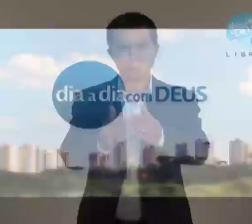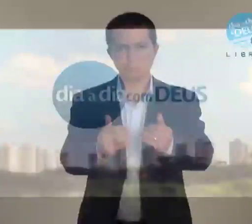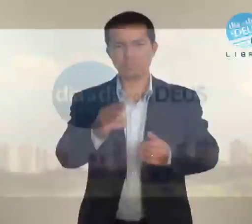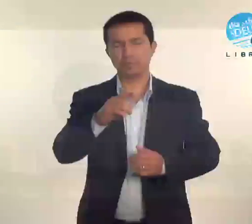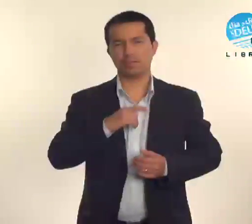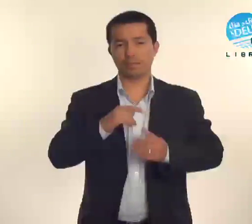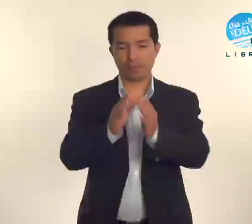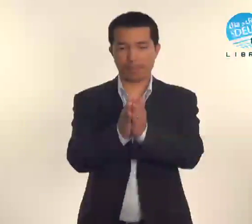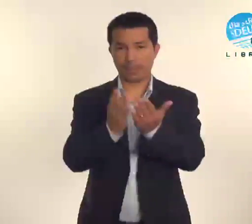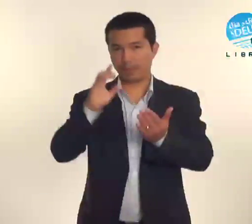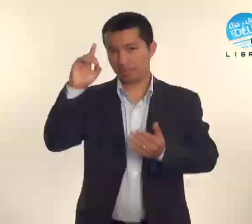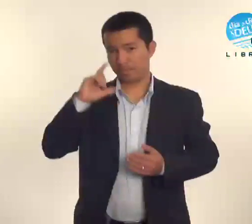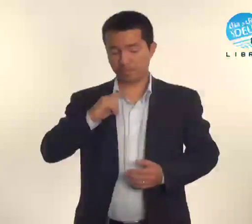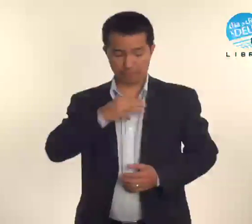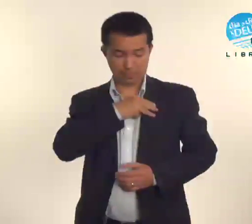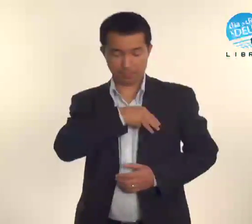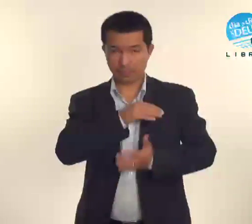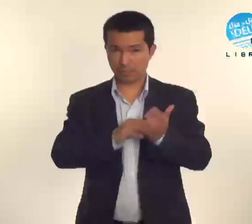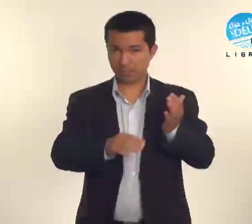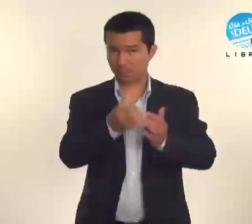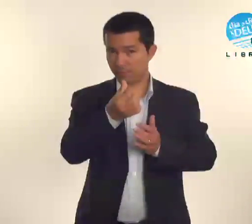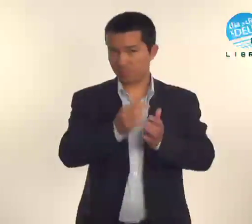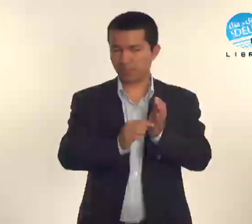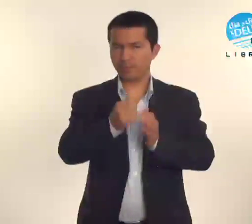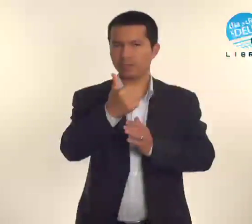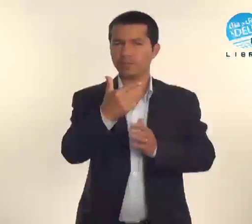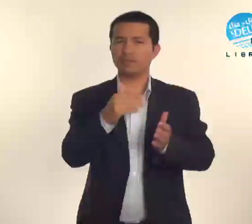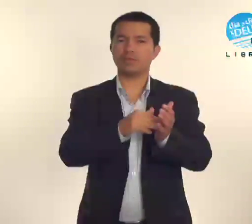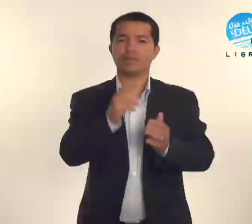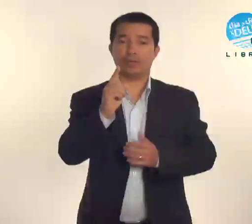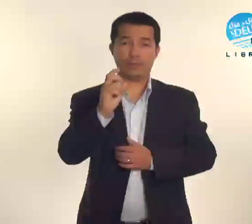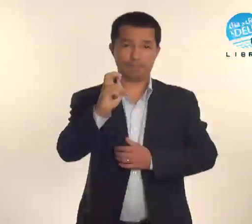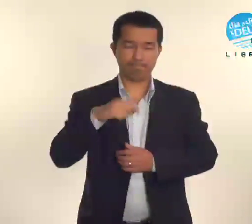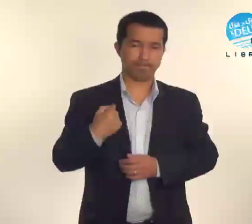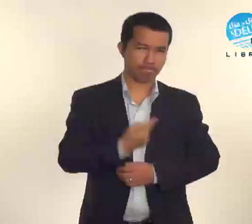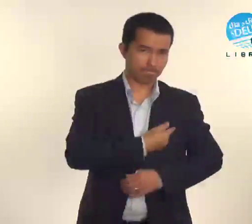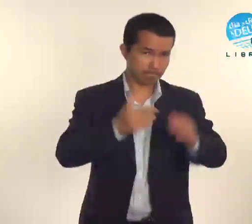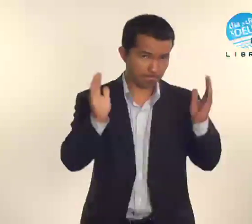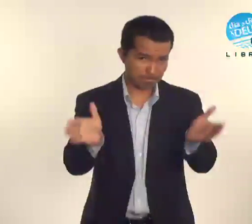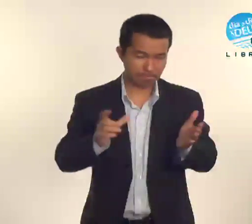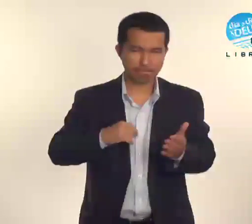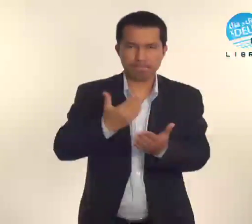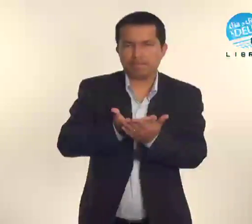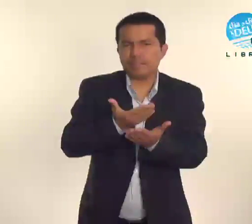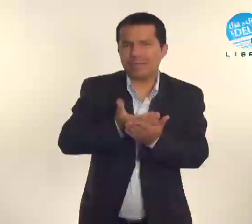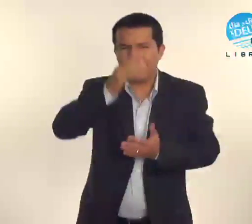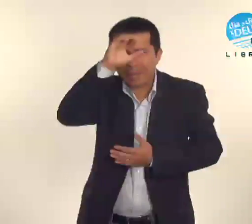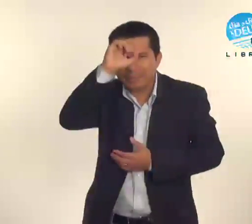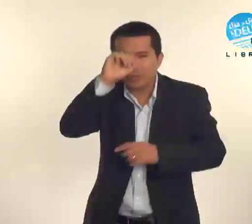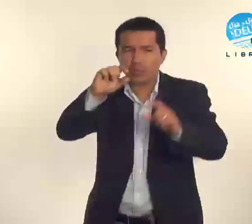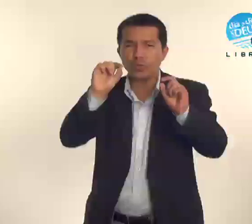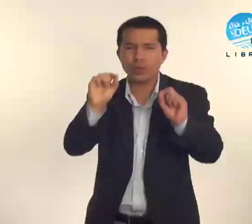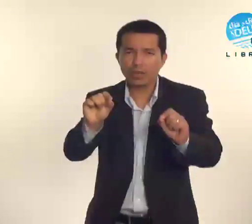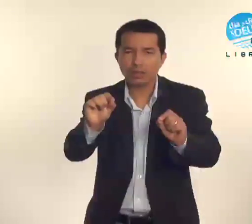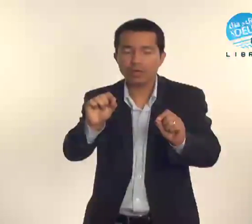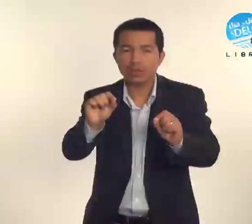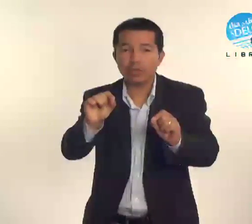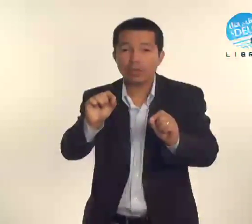Abra sua Bíblia em Mateus capítulo 6, versículos de 12 a 15. Nós temos aprendido a orar com Jesus: